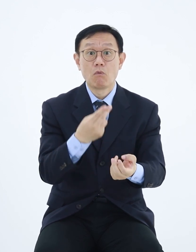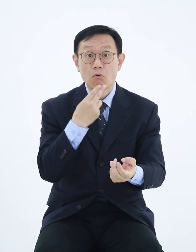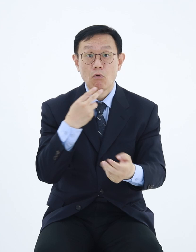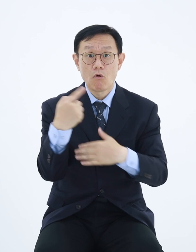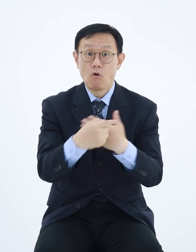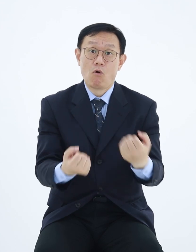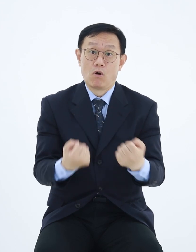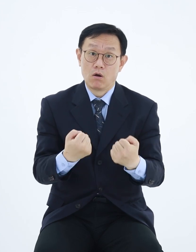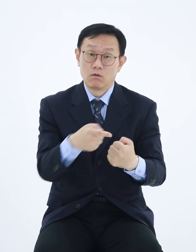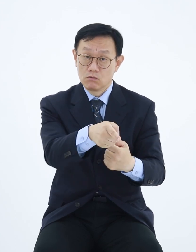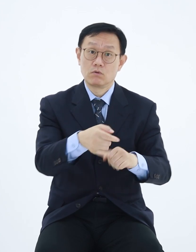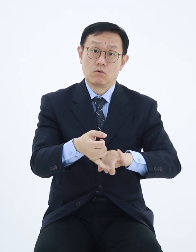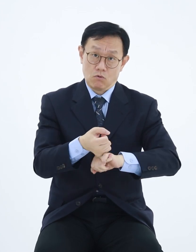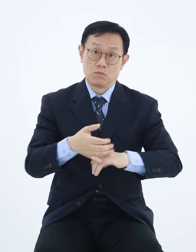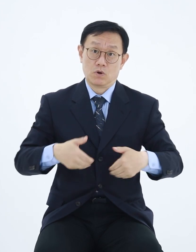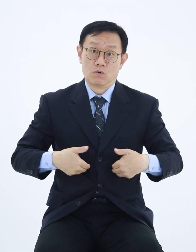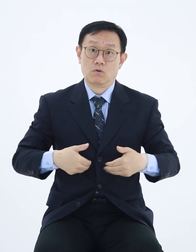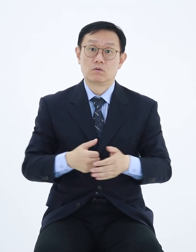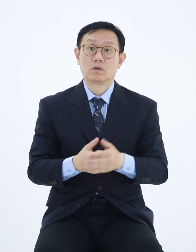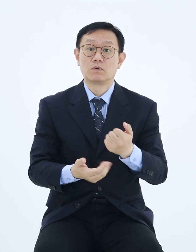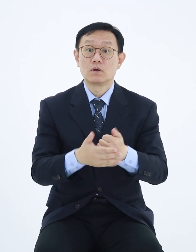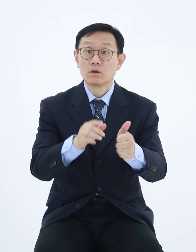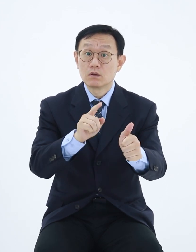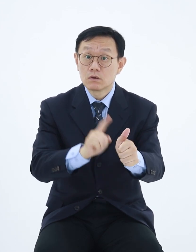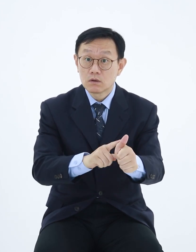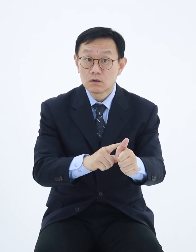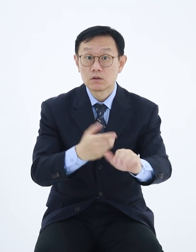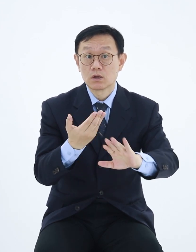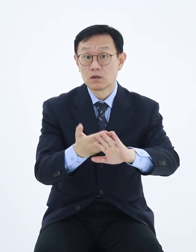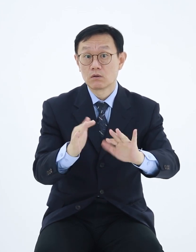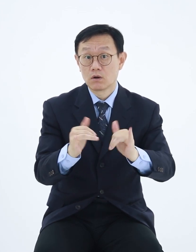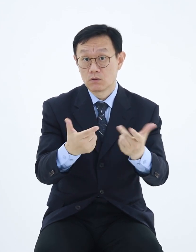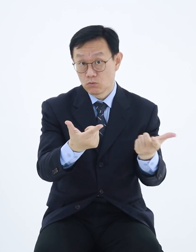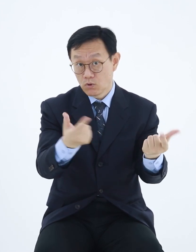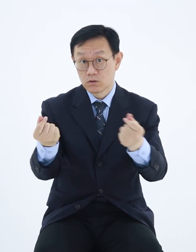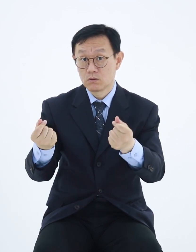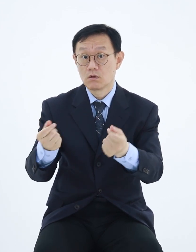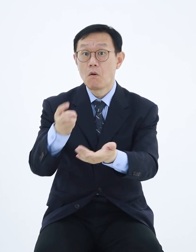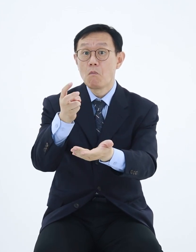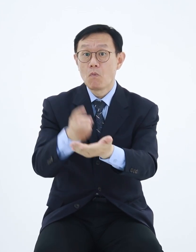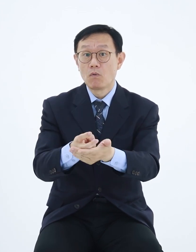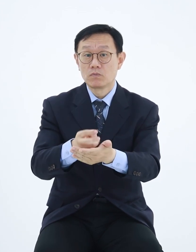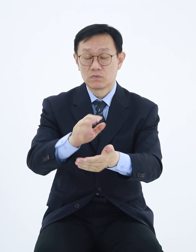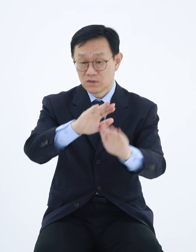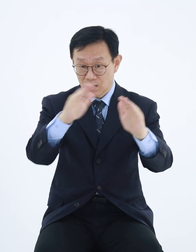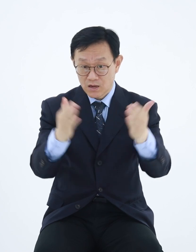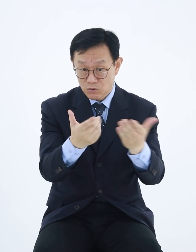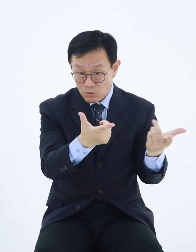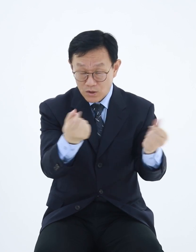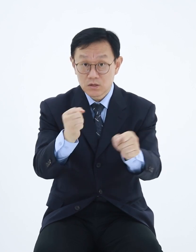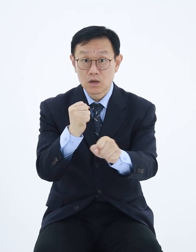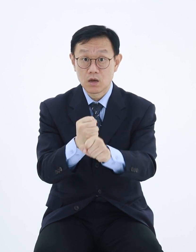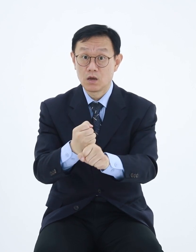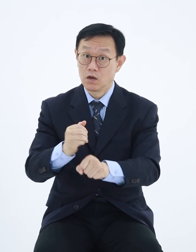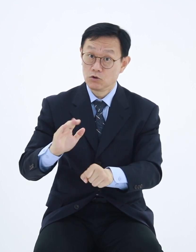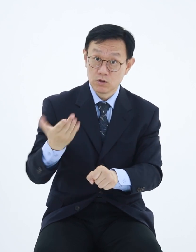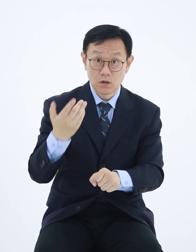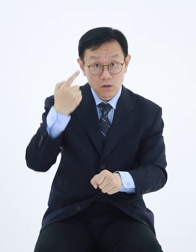일입니다. 그러므로 H씨에게까지 다른 사람과 똑같은 법을 적용해서는 안 되는 것입니다. 만약